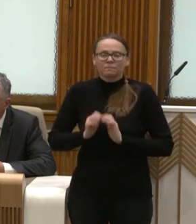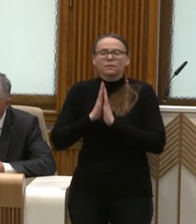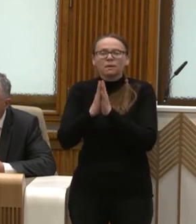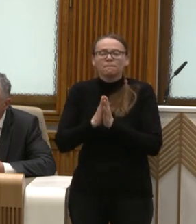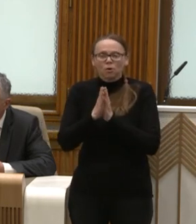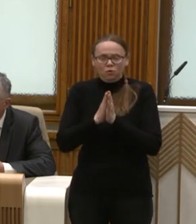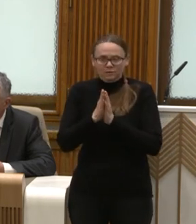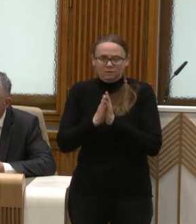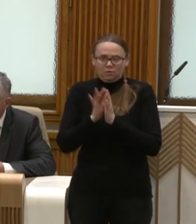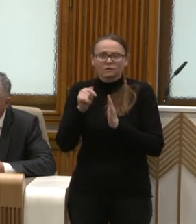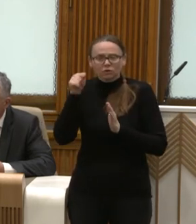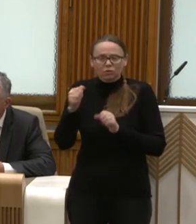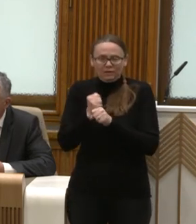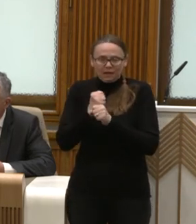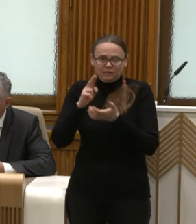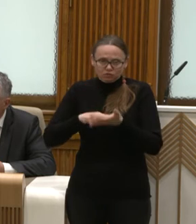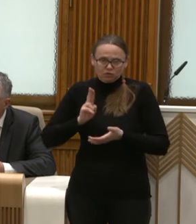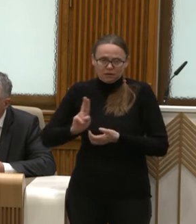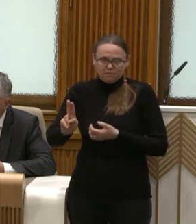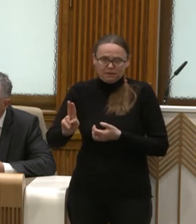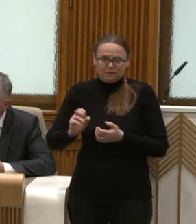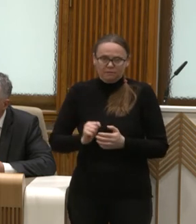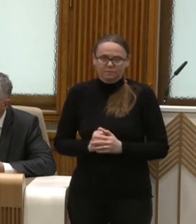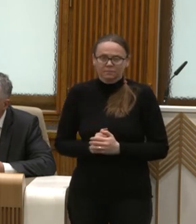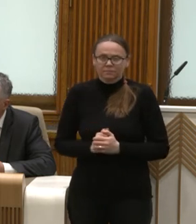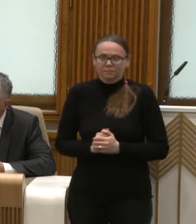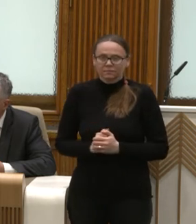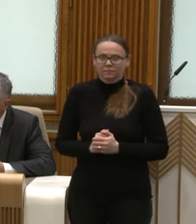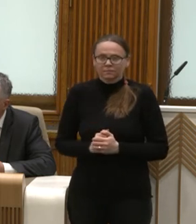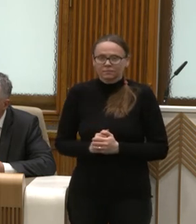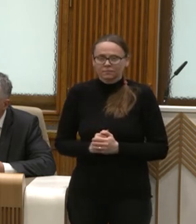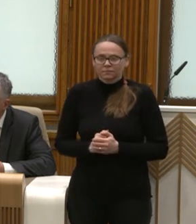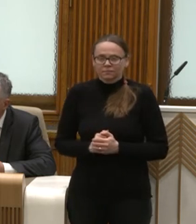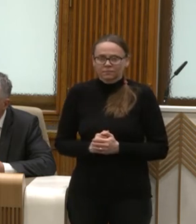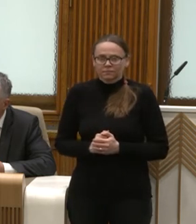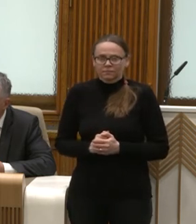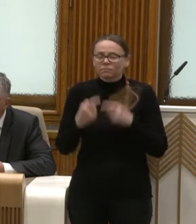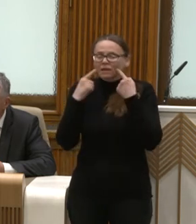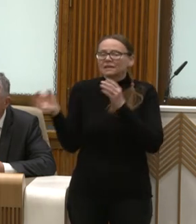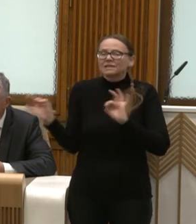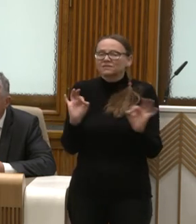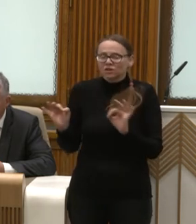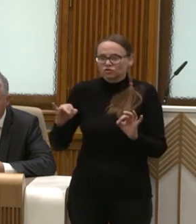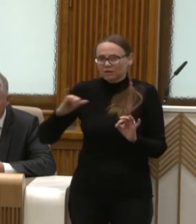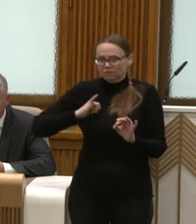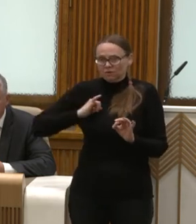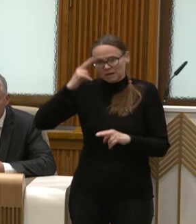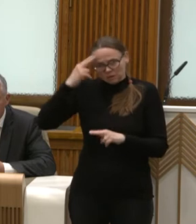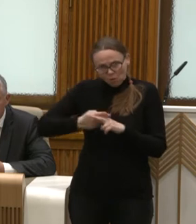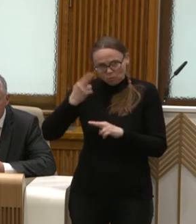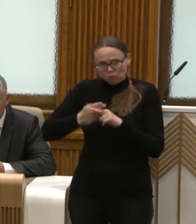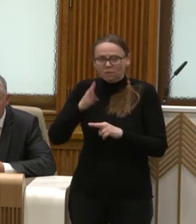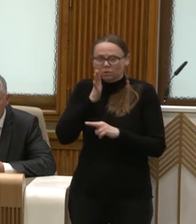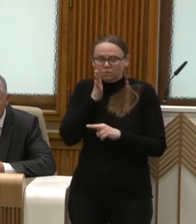Prosimo, da to delate še naprej. Kar se tiče svežih informacij, obljubljamo, da